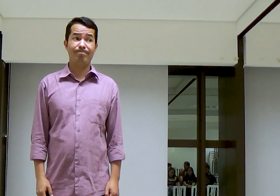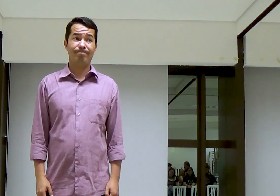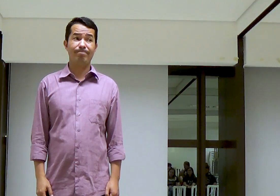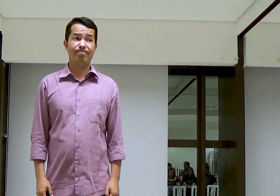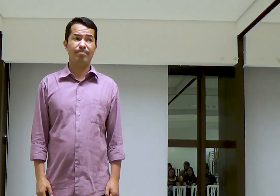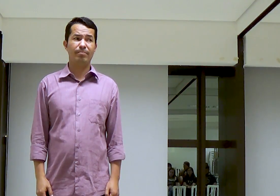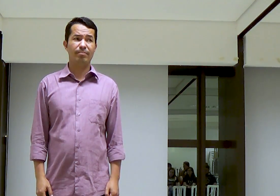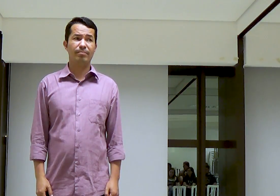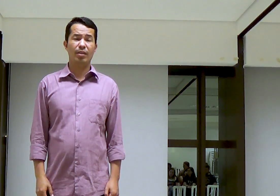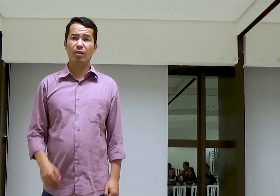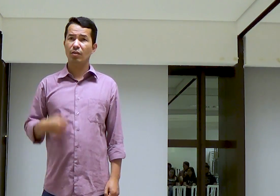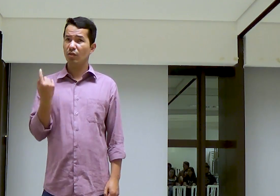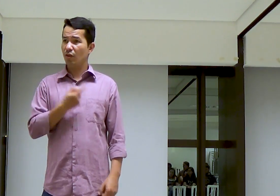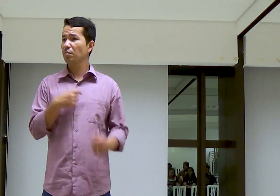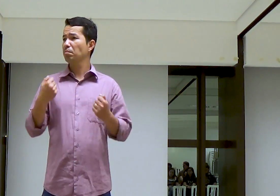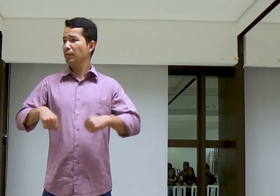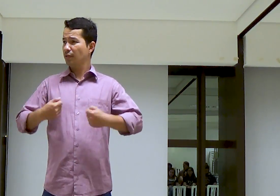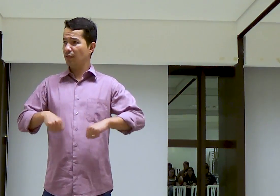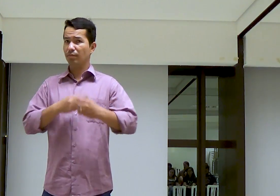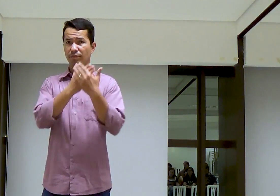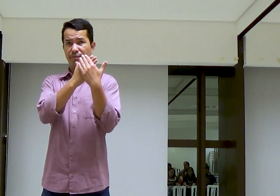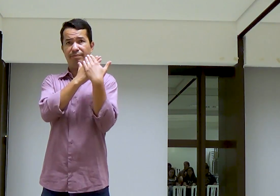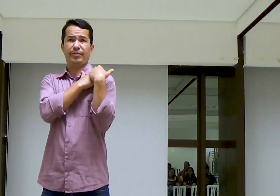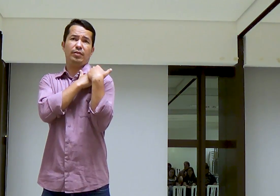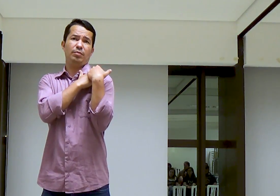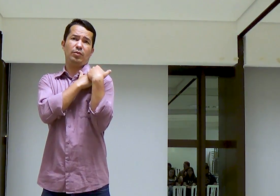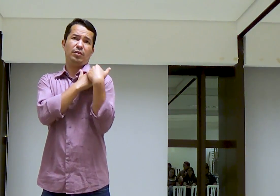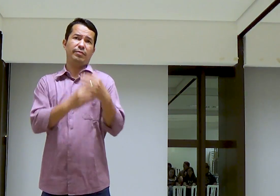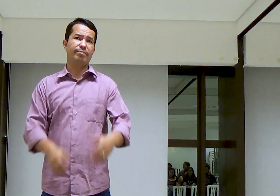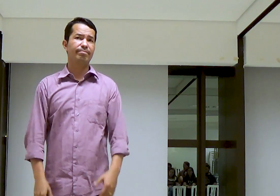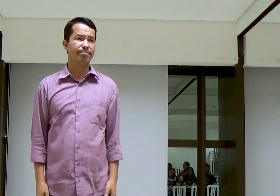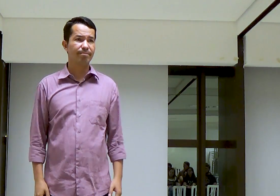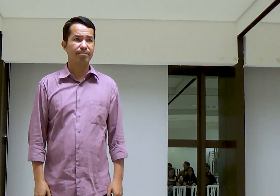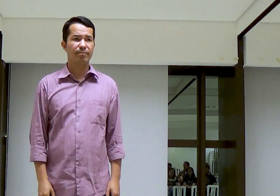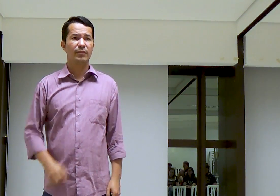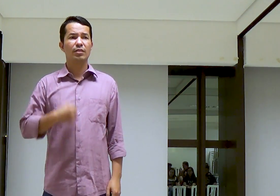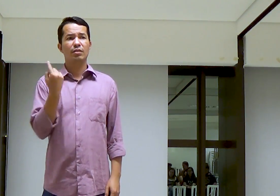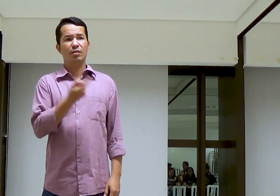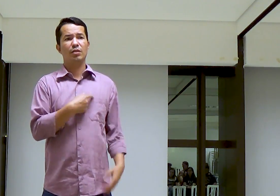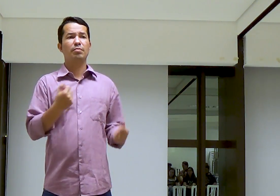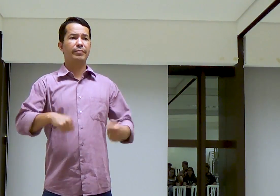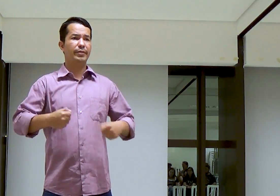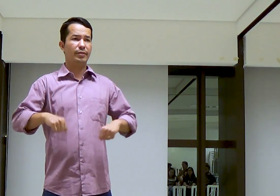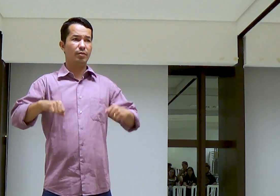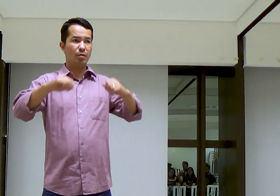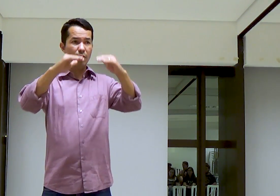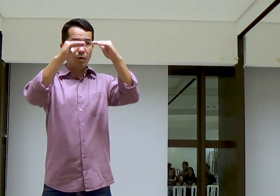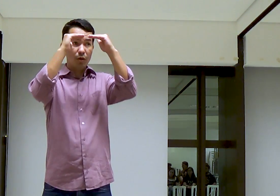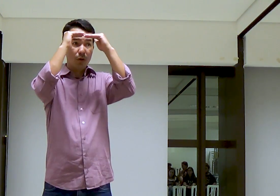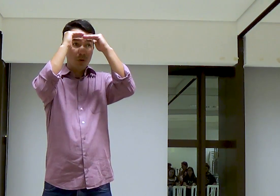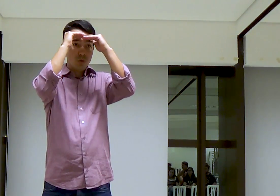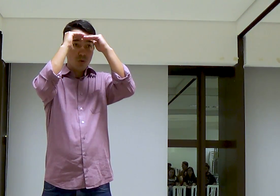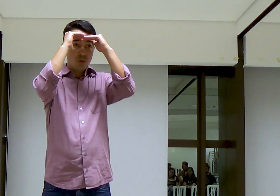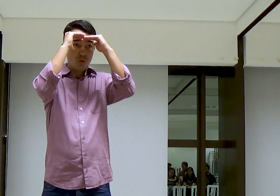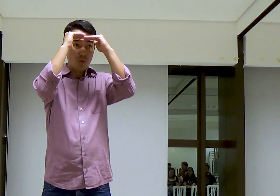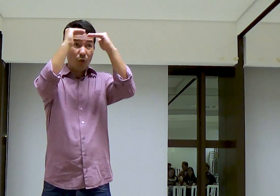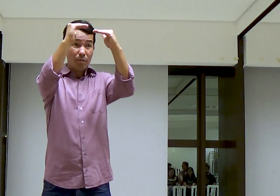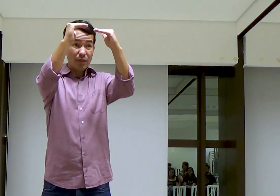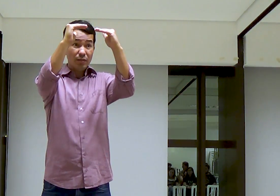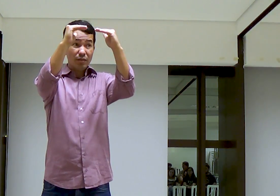É. Nós precisamos ser responsáveis. E nós precisamos